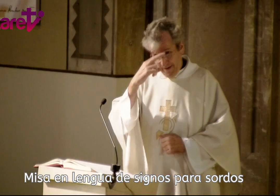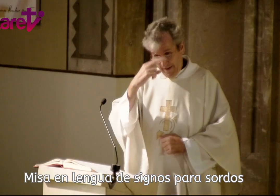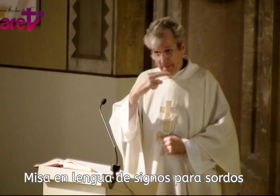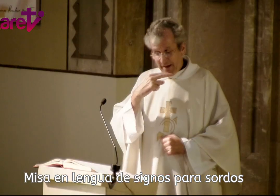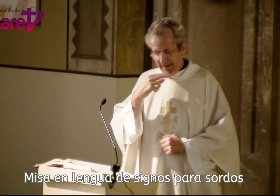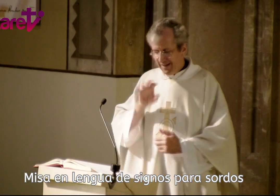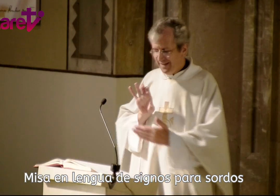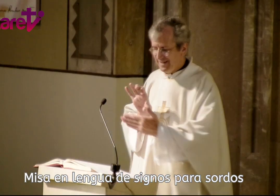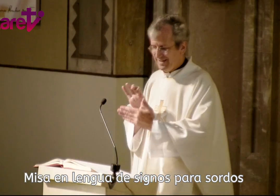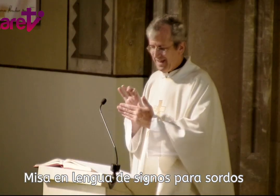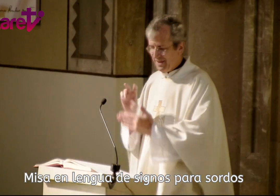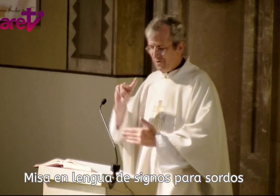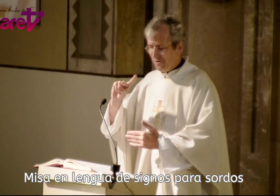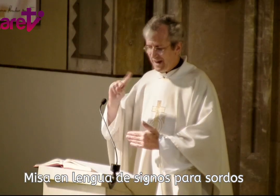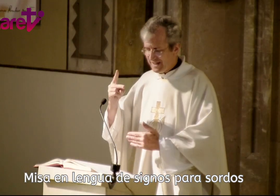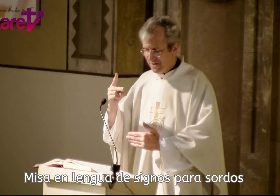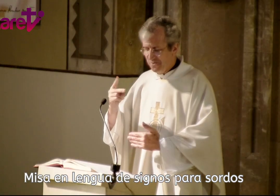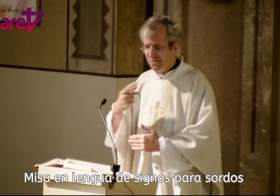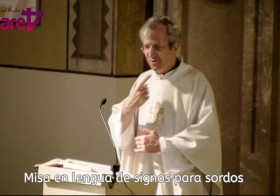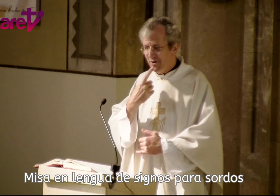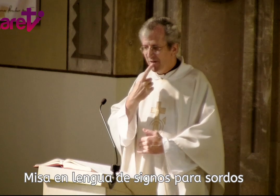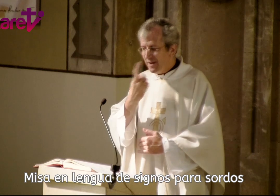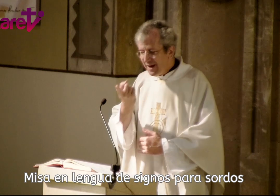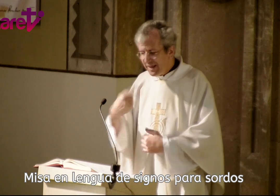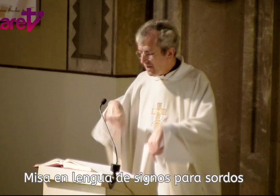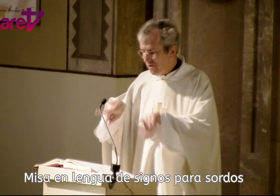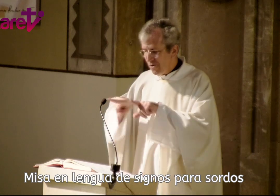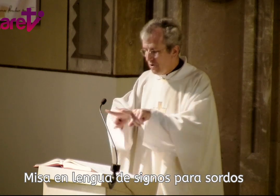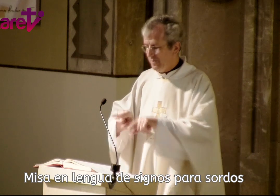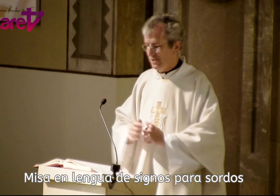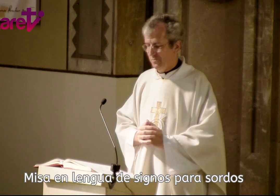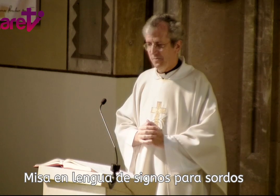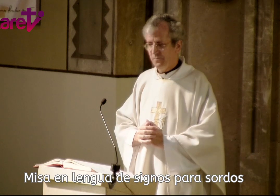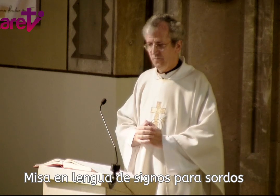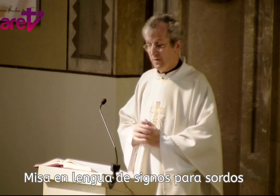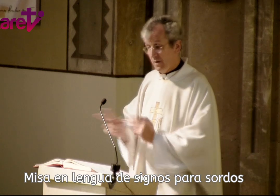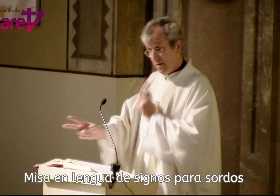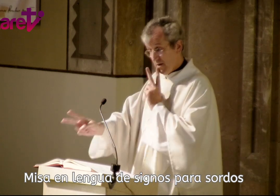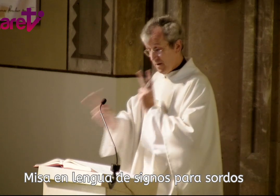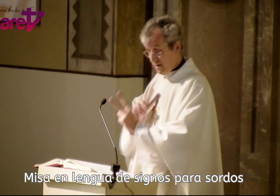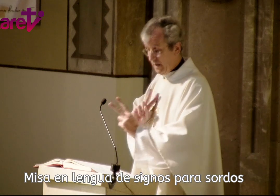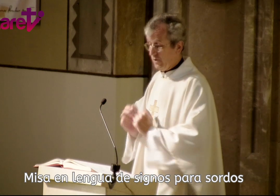El padre se acercó al segundo y le dijo lo mismo. Y él le